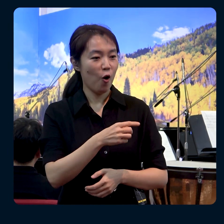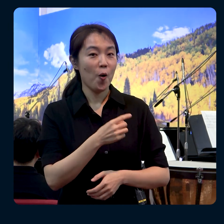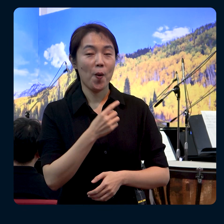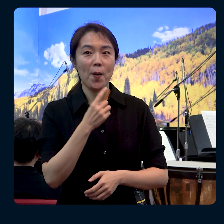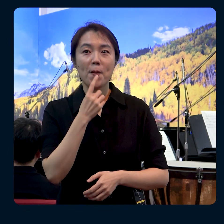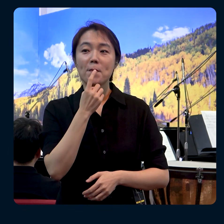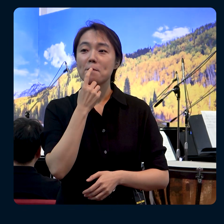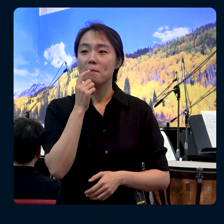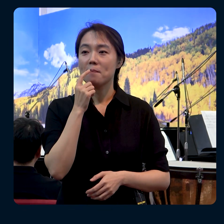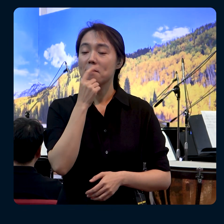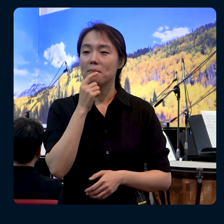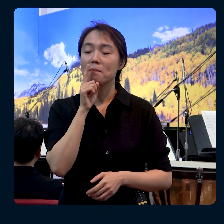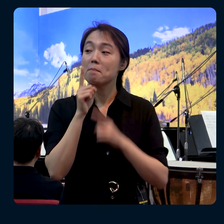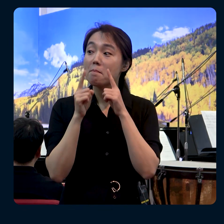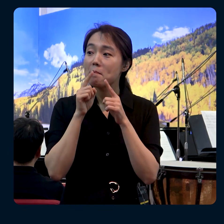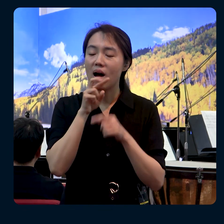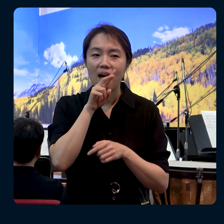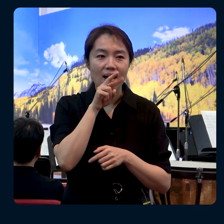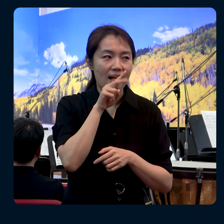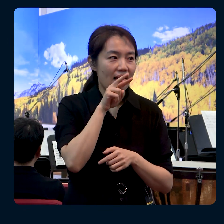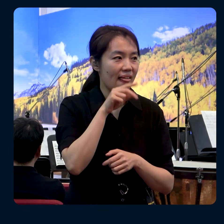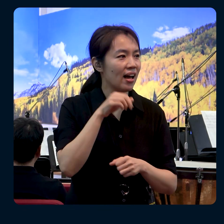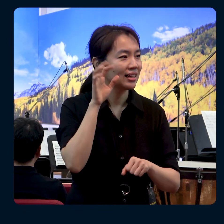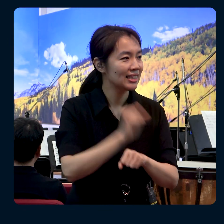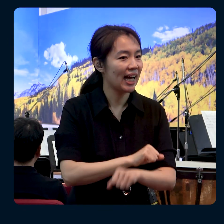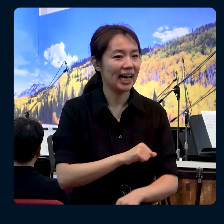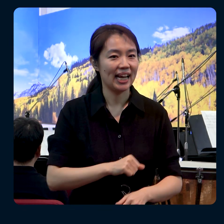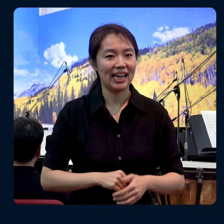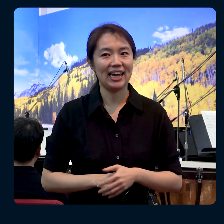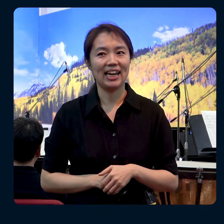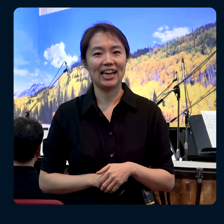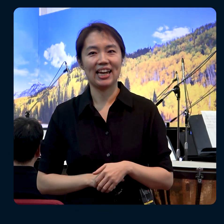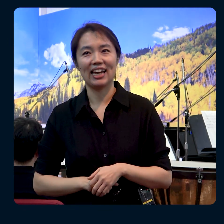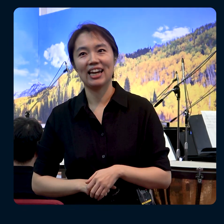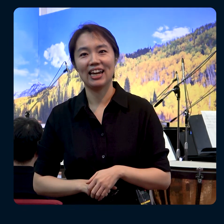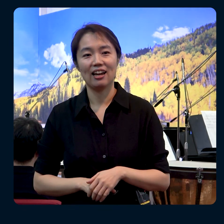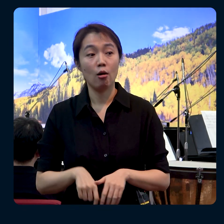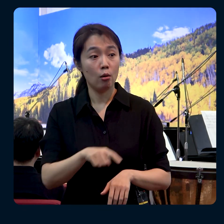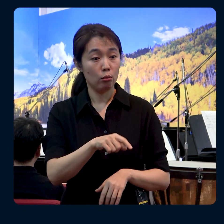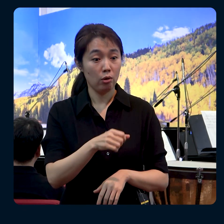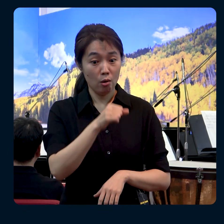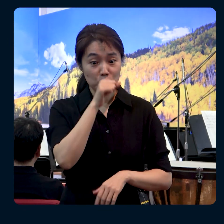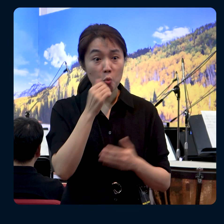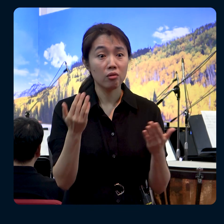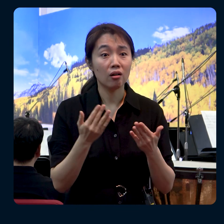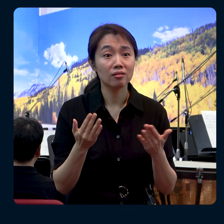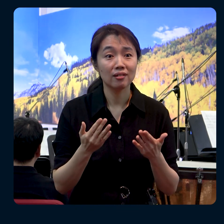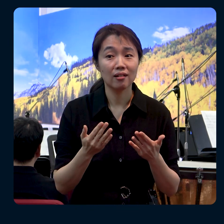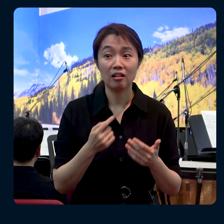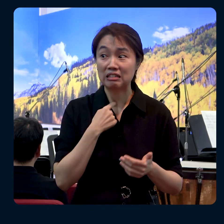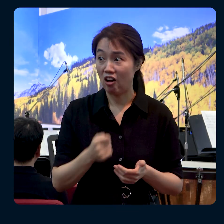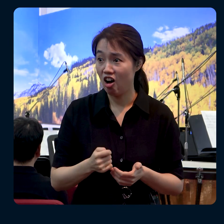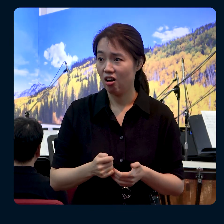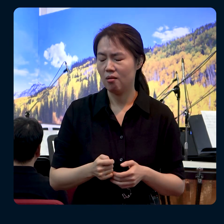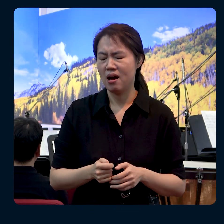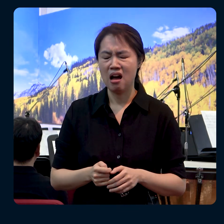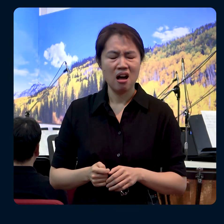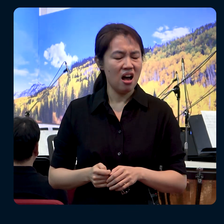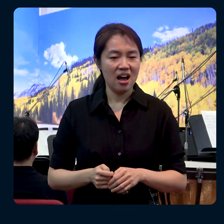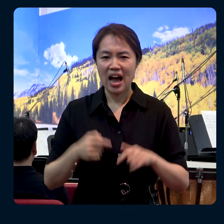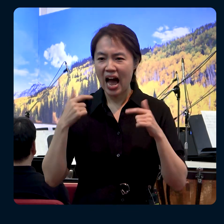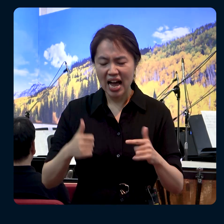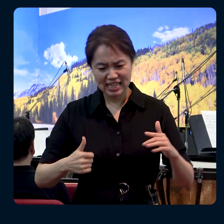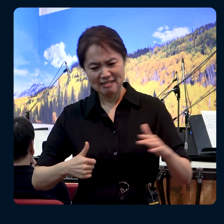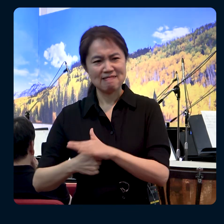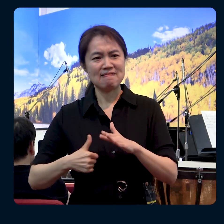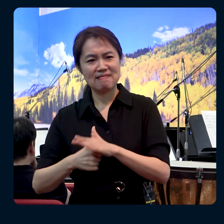말을 기분 나쁘게 할 수가 있어요? 자기들이 언제 선한 일만 했어요? 얼마나 괴롭혔는데. 근데 우리는